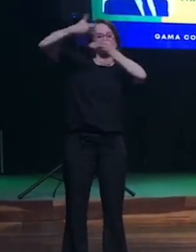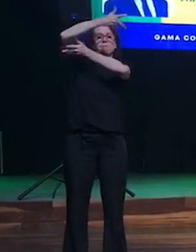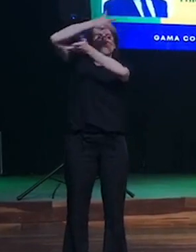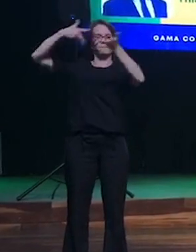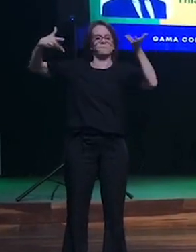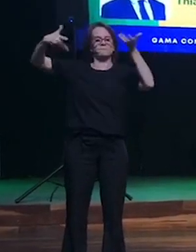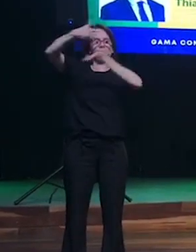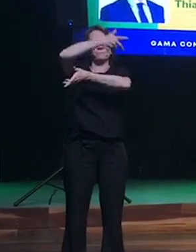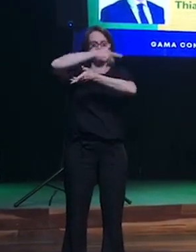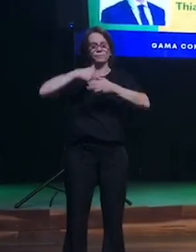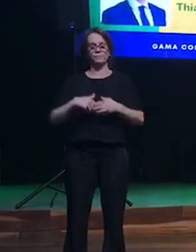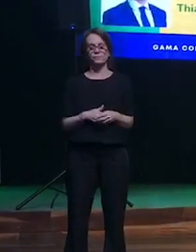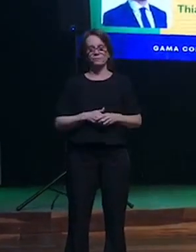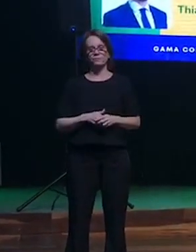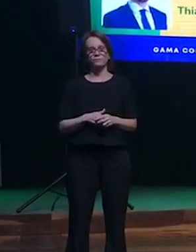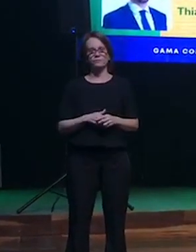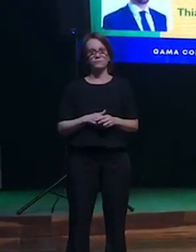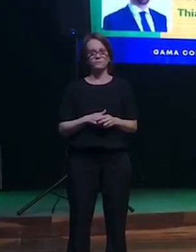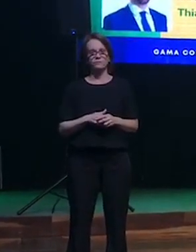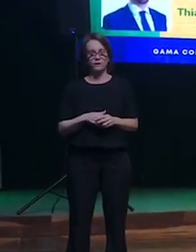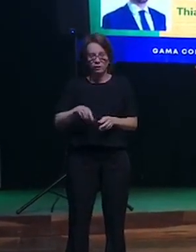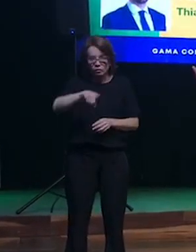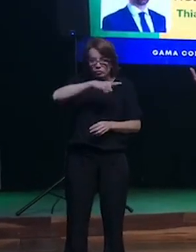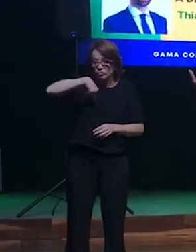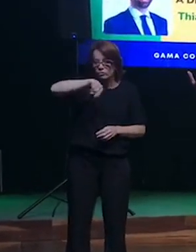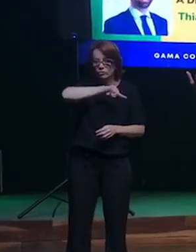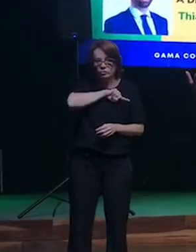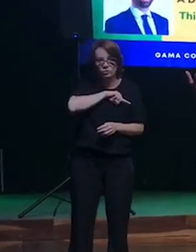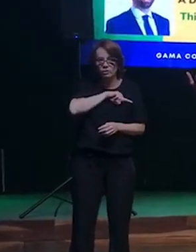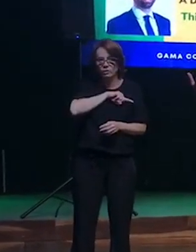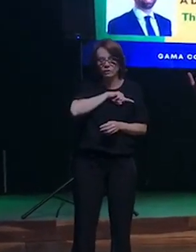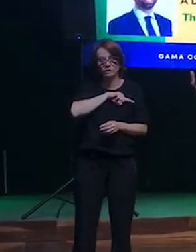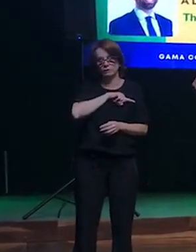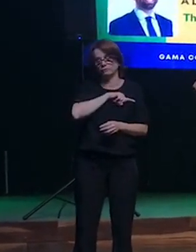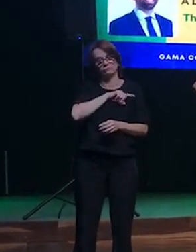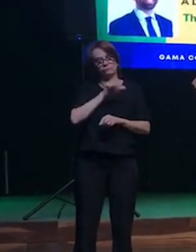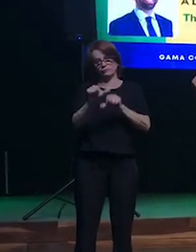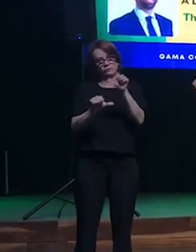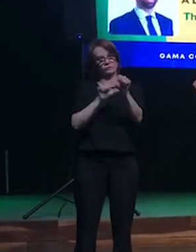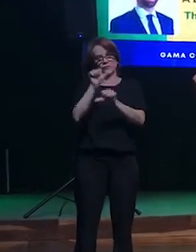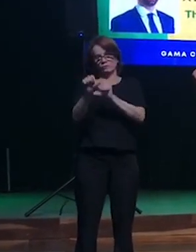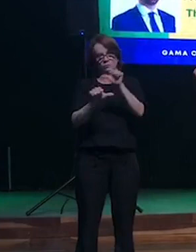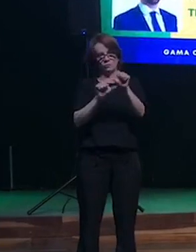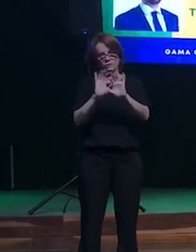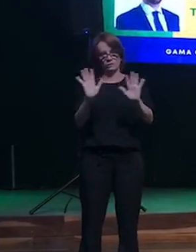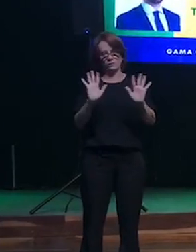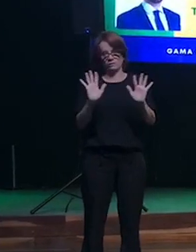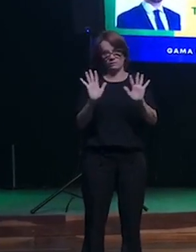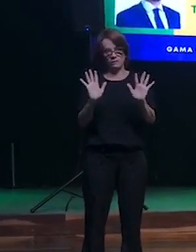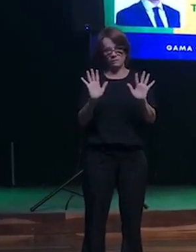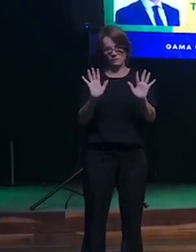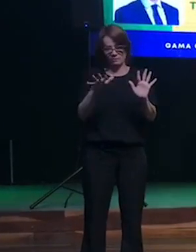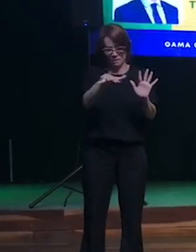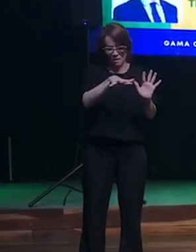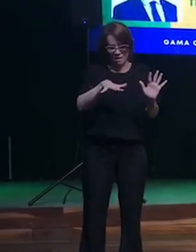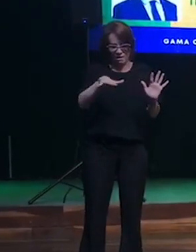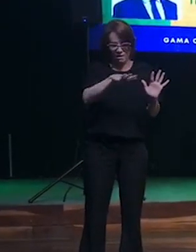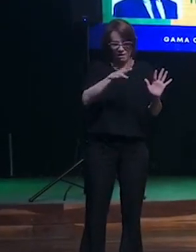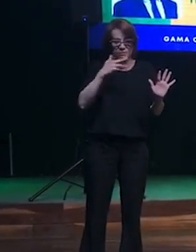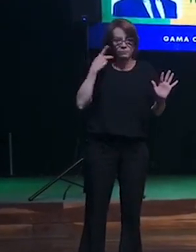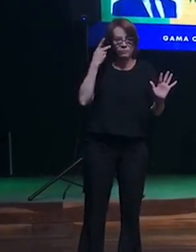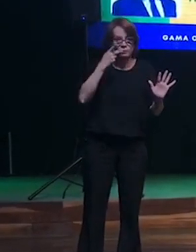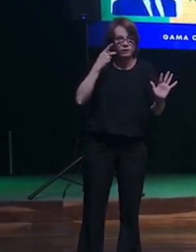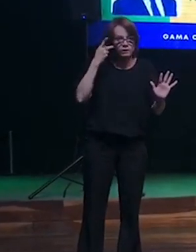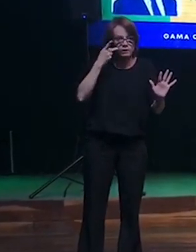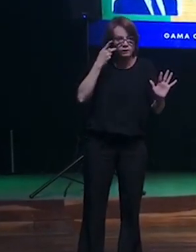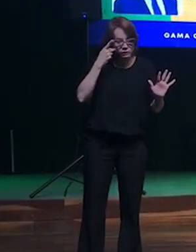Nós não vamos mudar o que nós estamos vivendo na esfera política